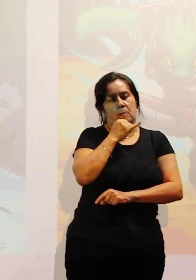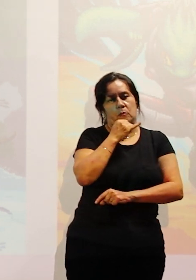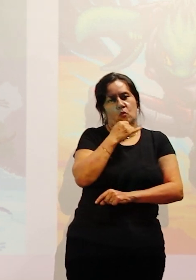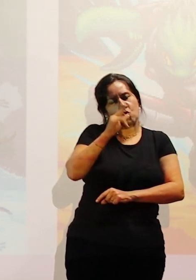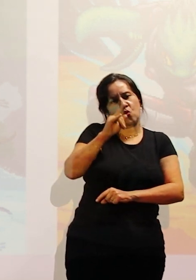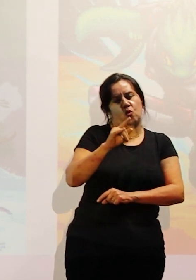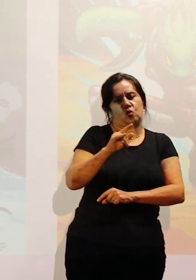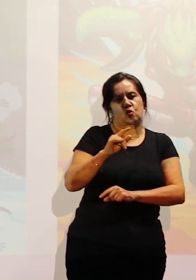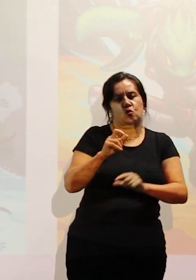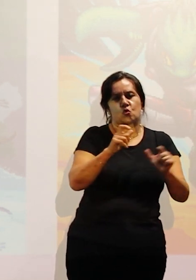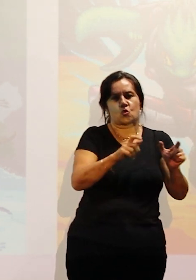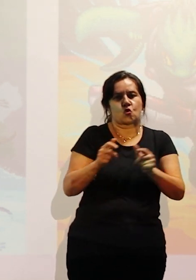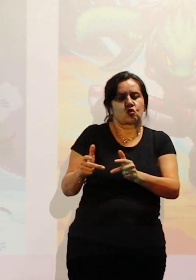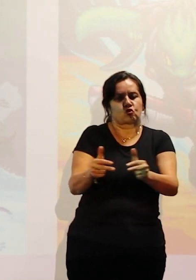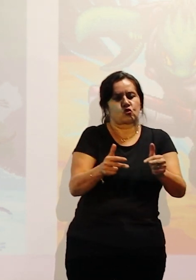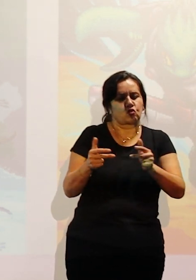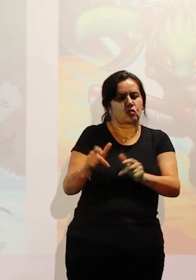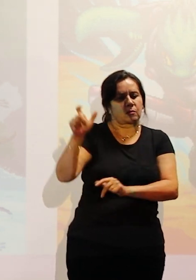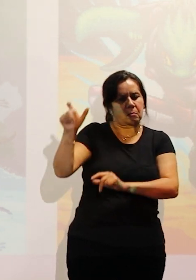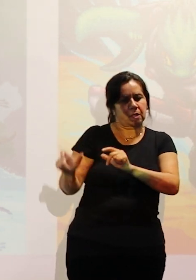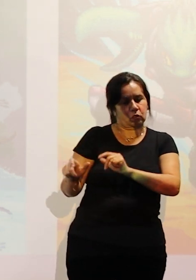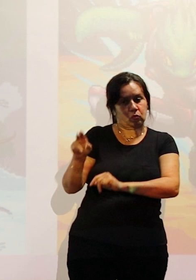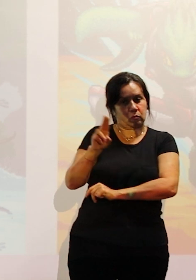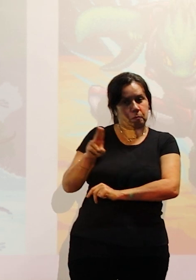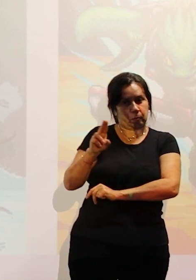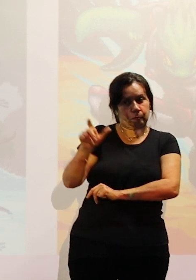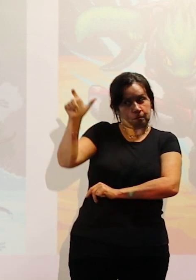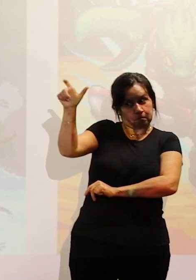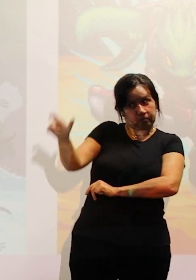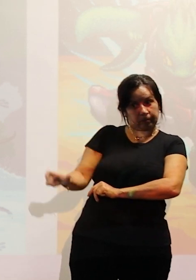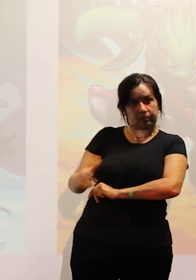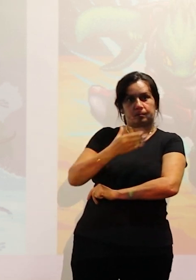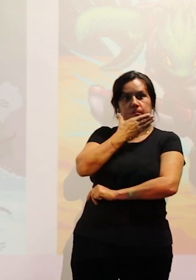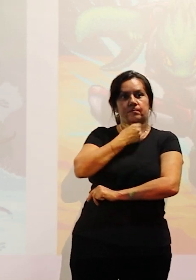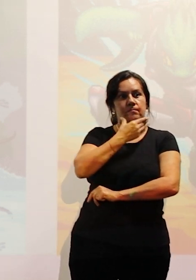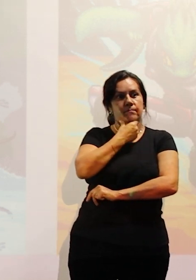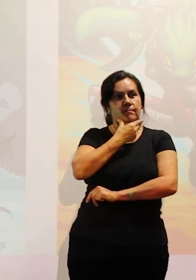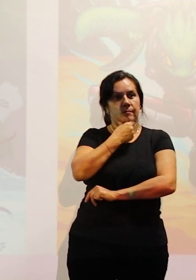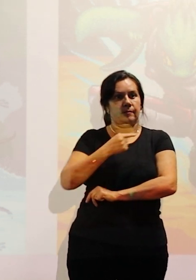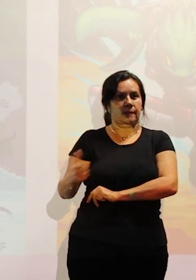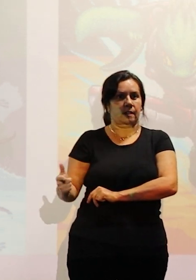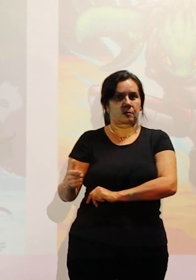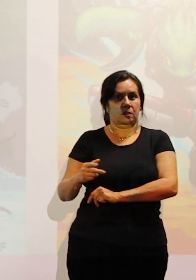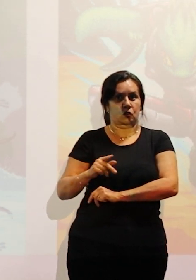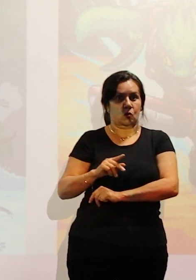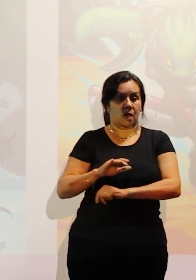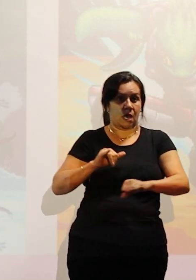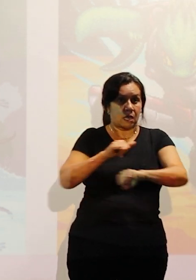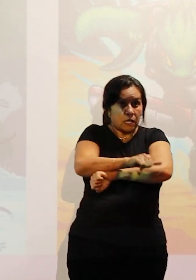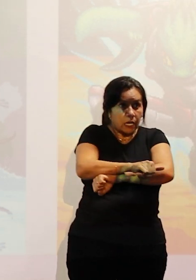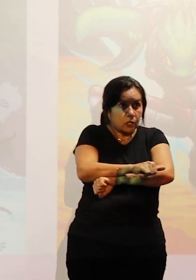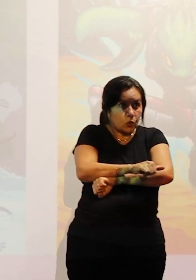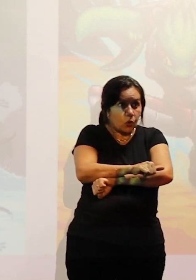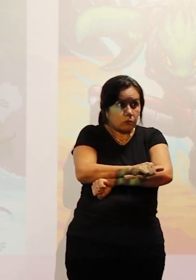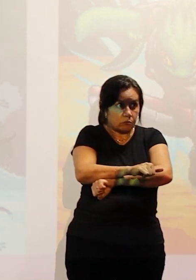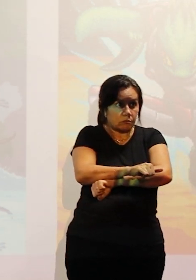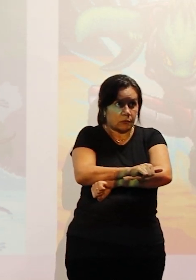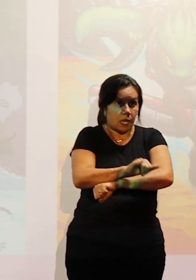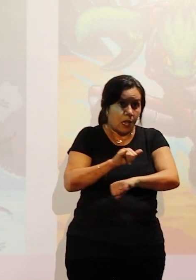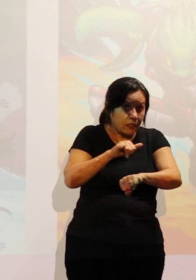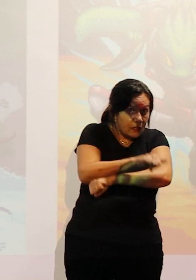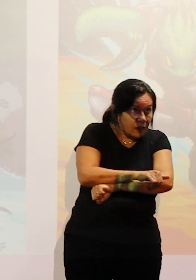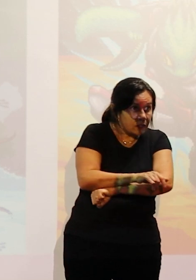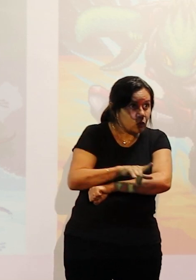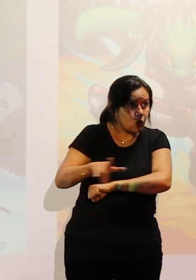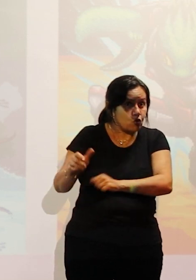o Edward, meu noivo, jogou outro dia lá, que tinha o carinha lá, que um personagem que era traidor. E ele acompanhava você no jogo,